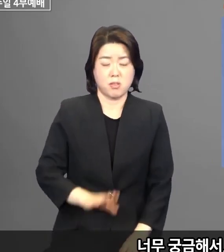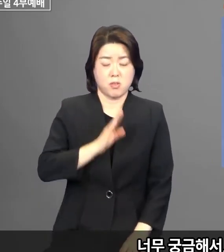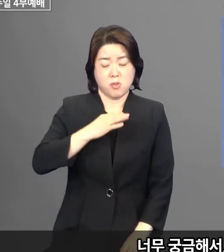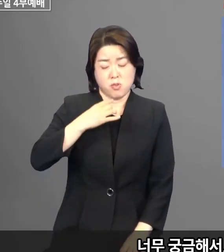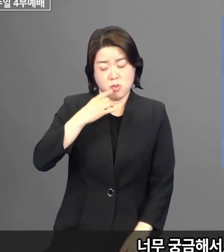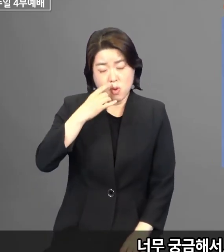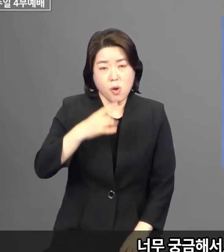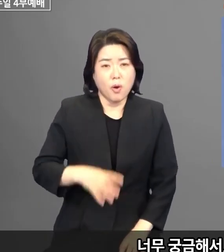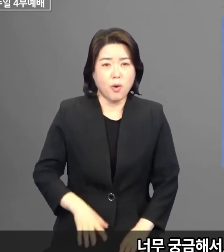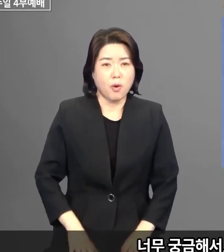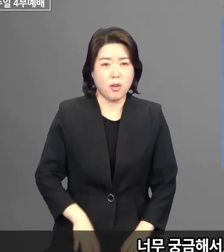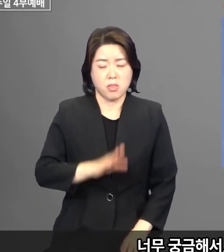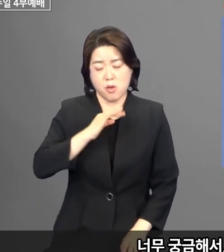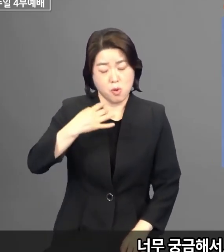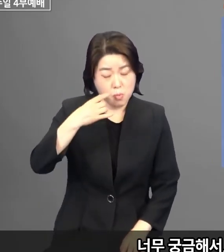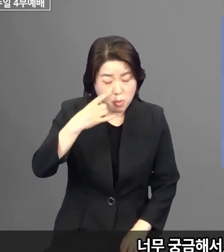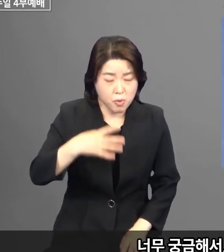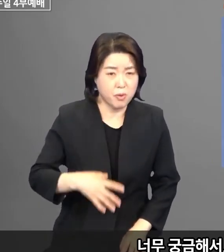궁금해서